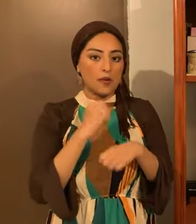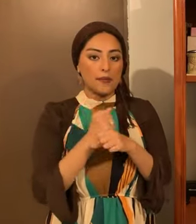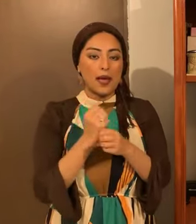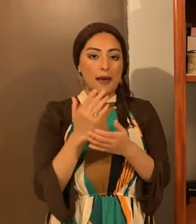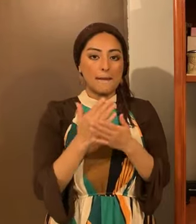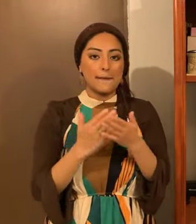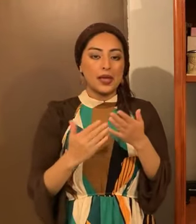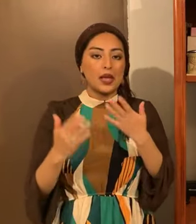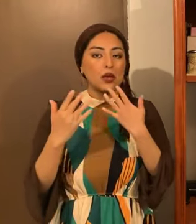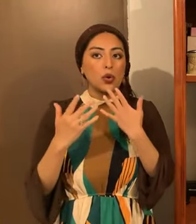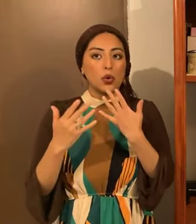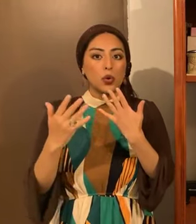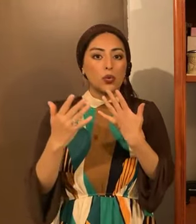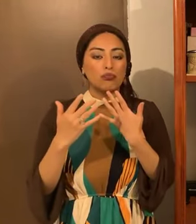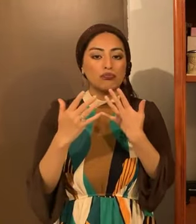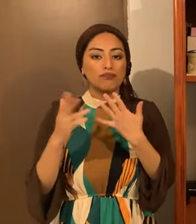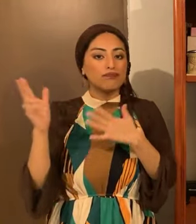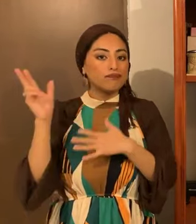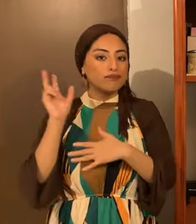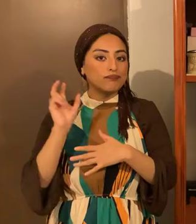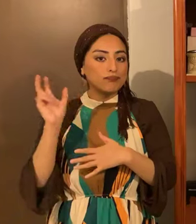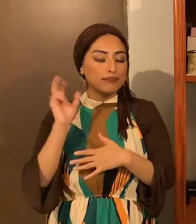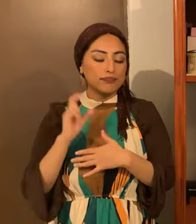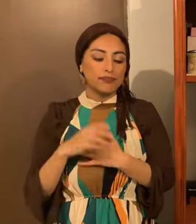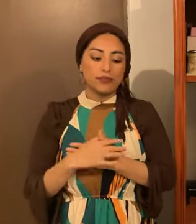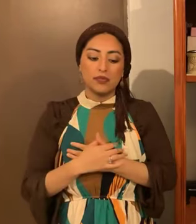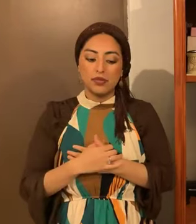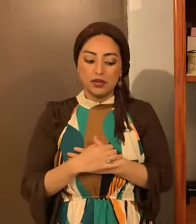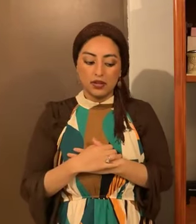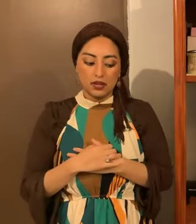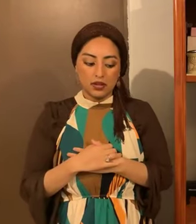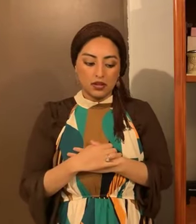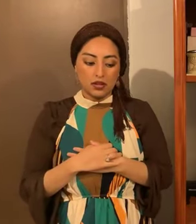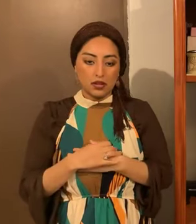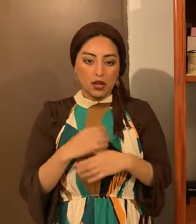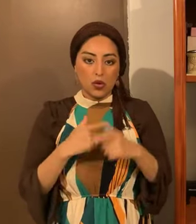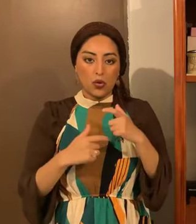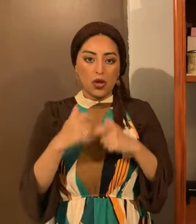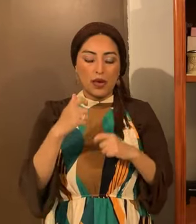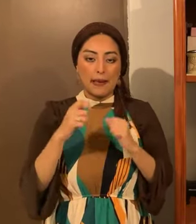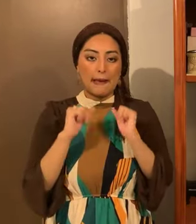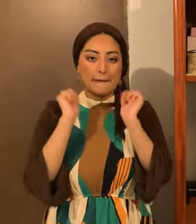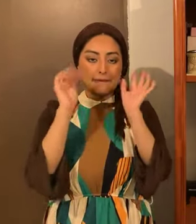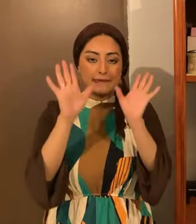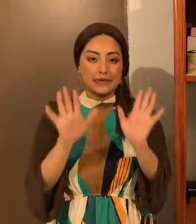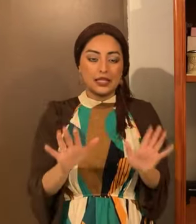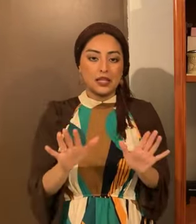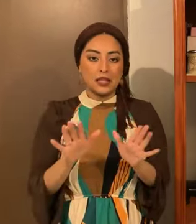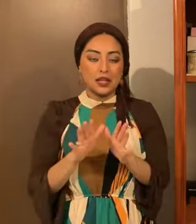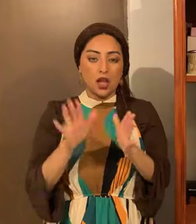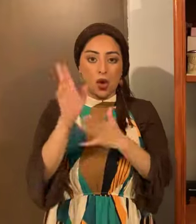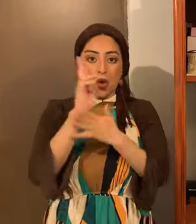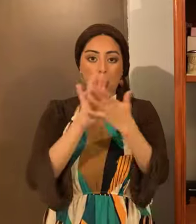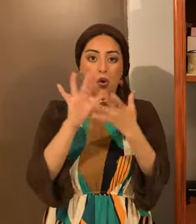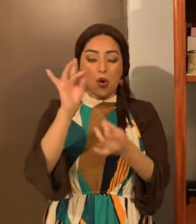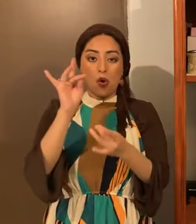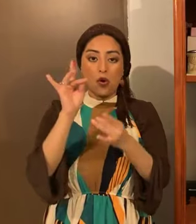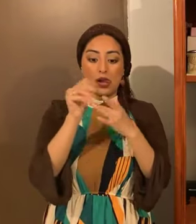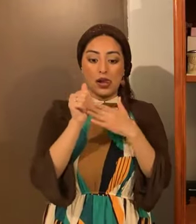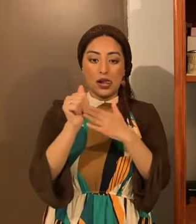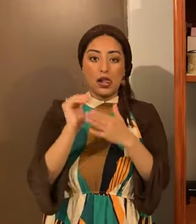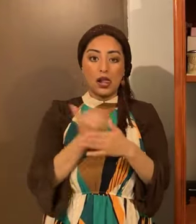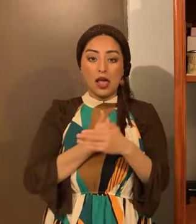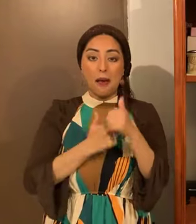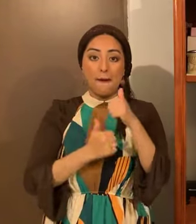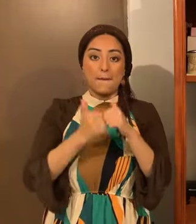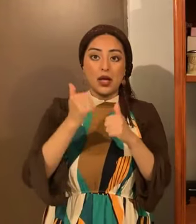algunas notas musicales, escuchando algunos instrumentos, y que sea de mucha bendición. El Ruach HaKodesh nos guía y que también,